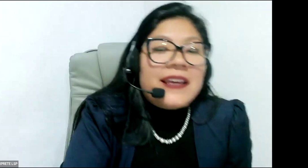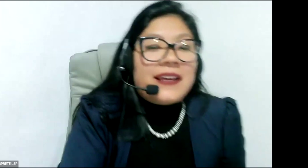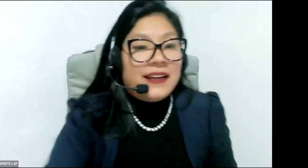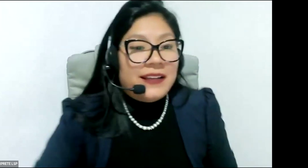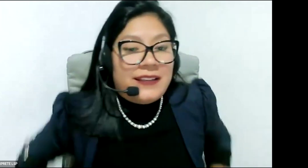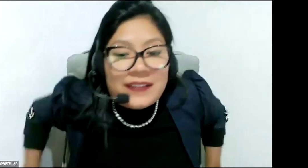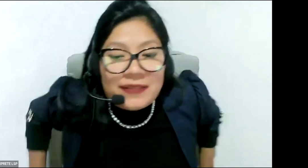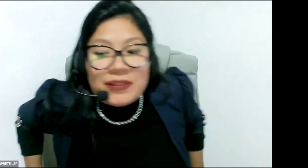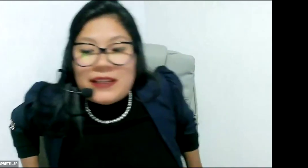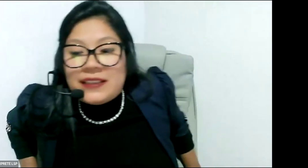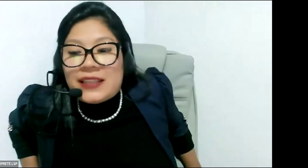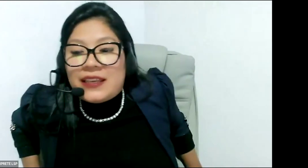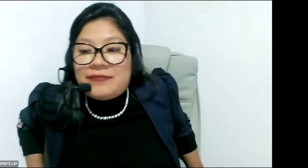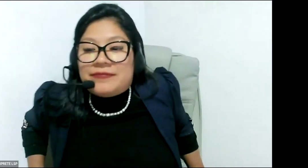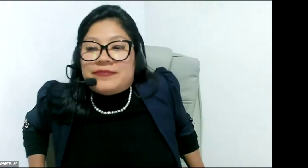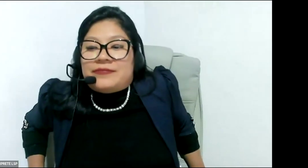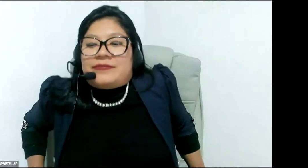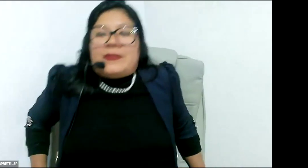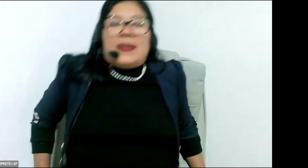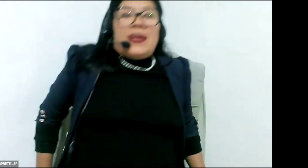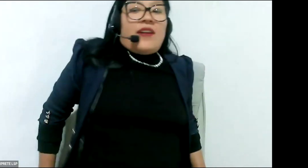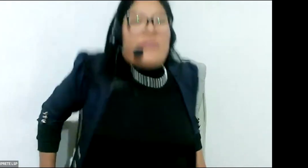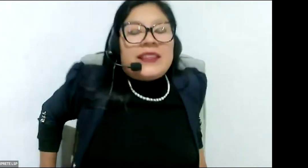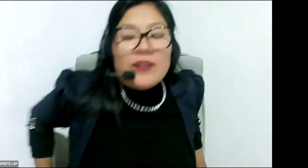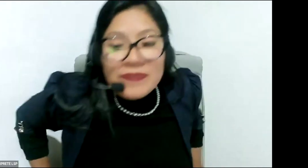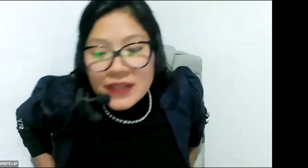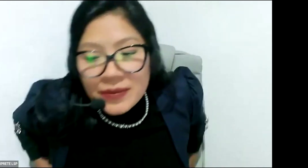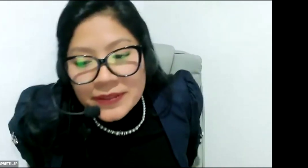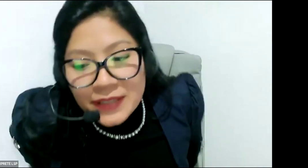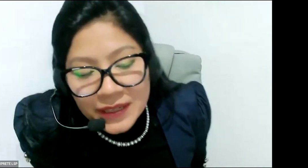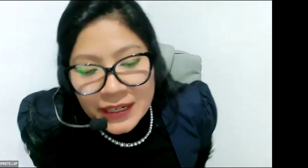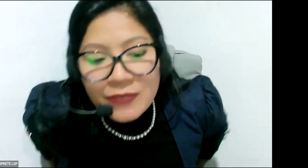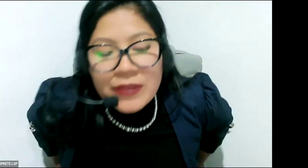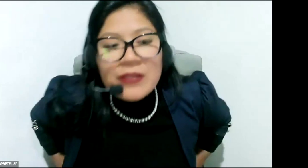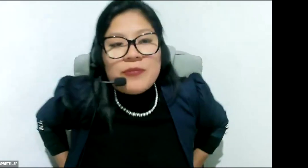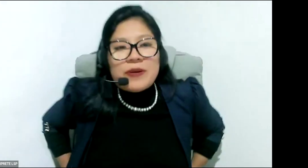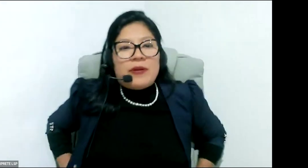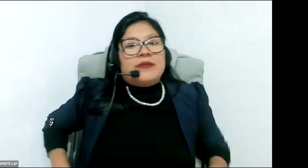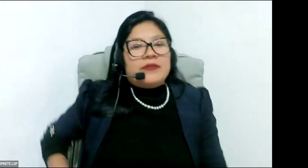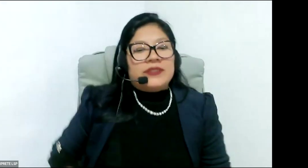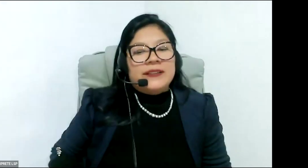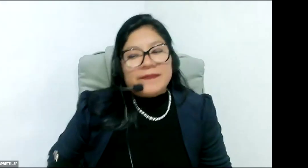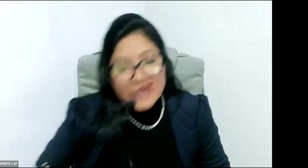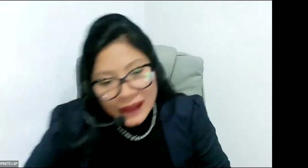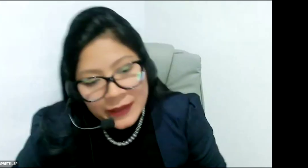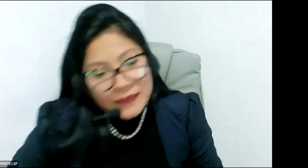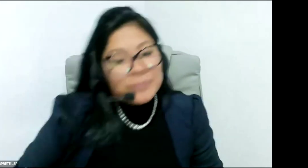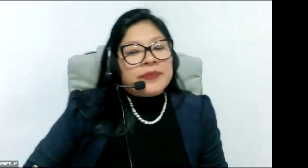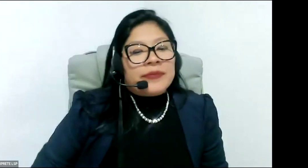Ajá Ahí estamos la letra d ahorita lo vamos a repasar mi querida Guadalupe